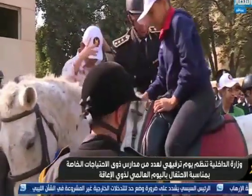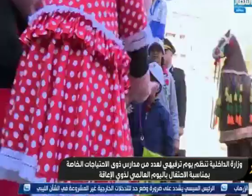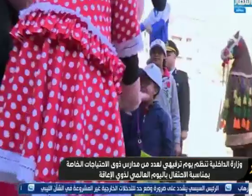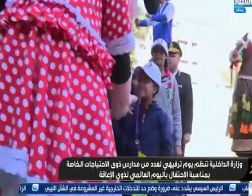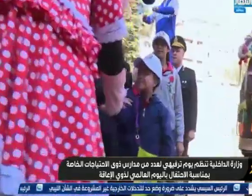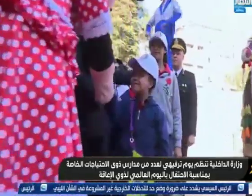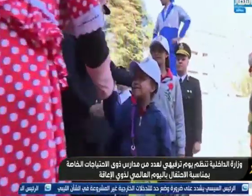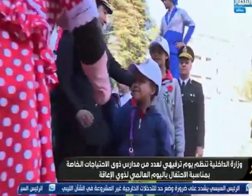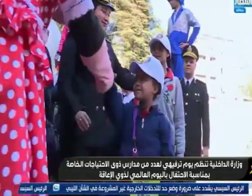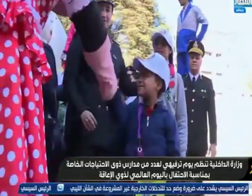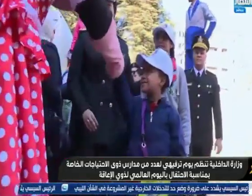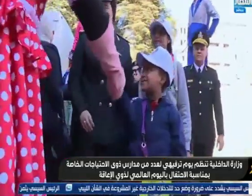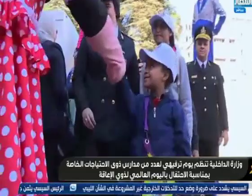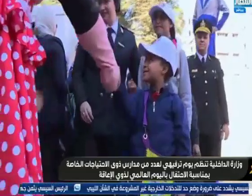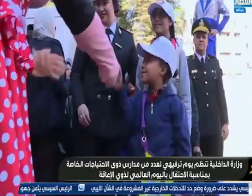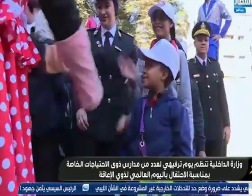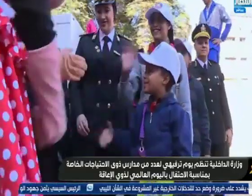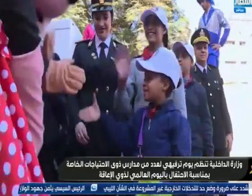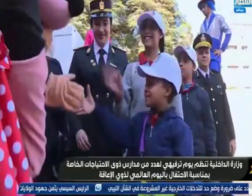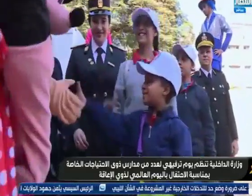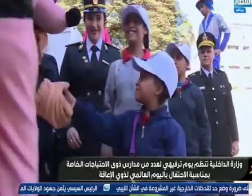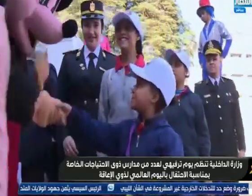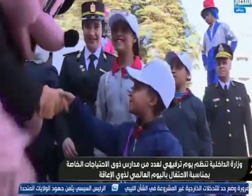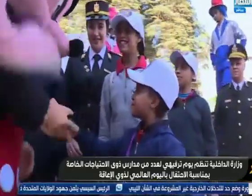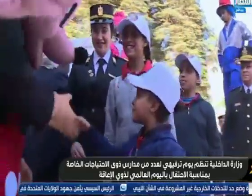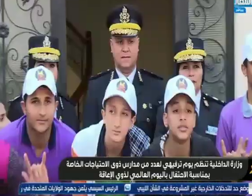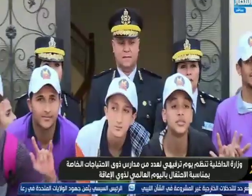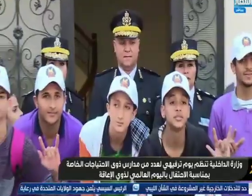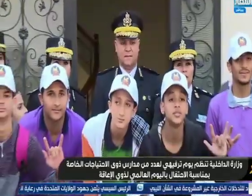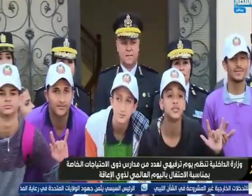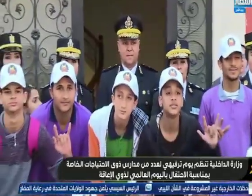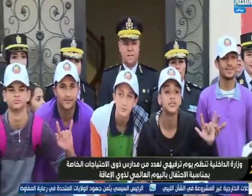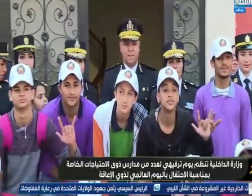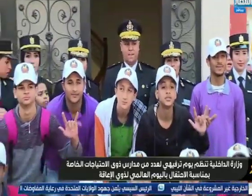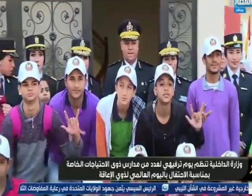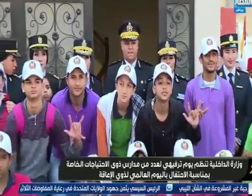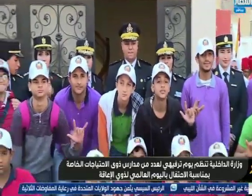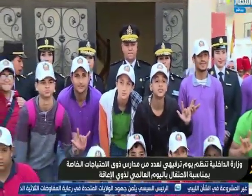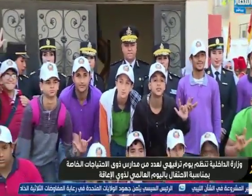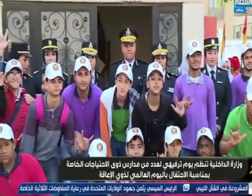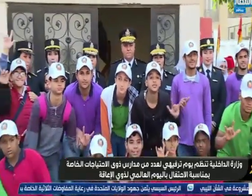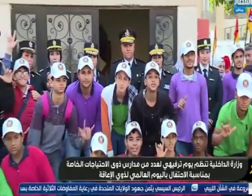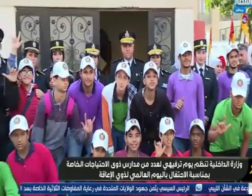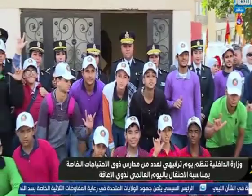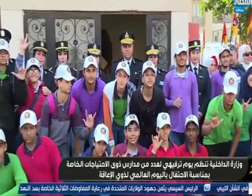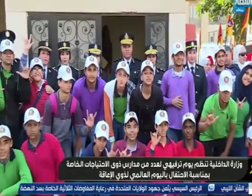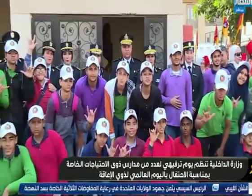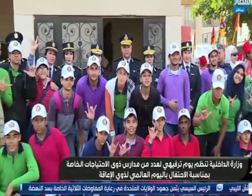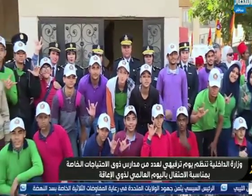عينية عليهم. ويأتي هذا اليوم الترفيهي مشاركة من وزارة الداخلية لهؤلاء الأطفال الاحتفال باليوم العالمي